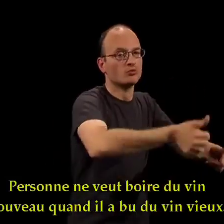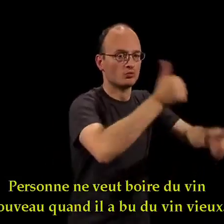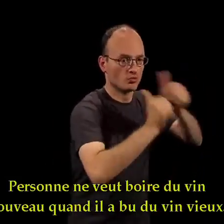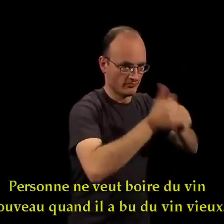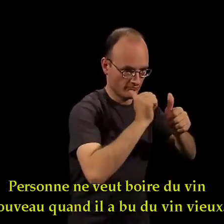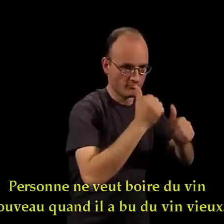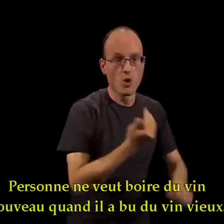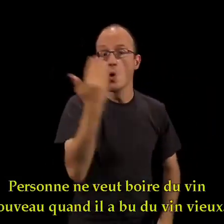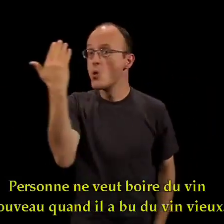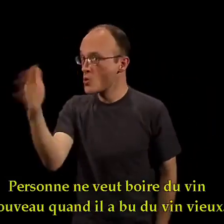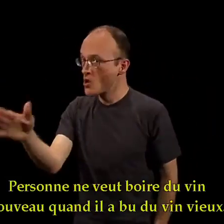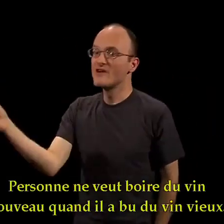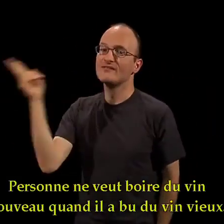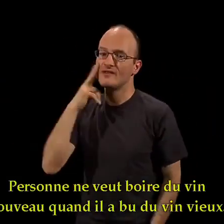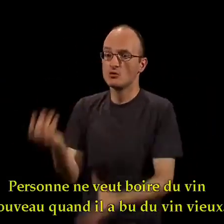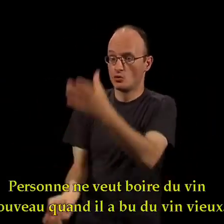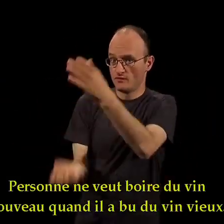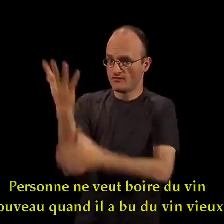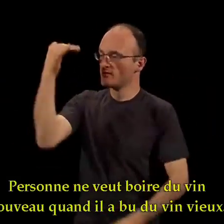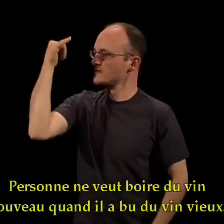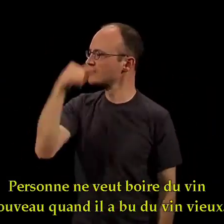Personne ne veut boire du vin nouveau quand il a bu du vin vieux.